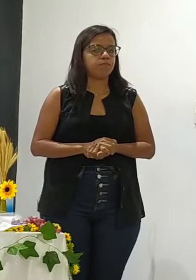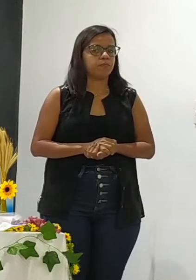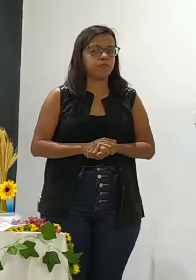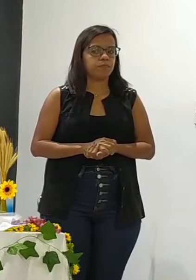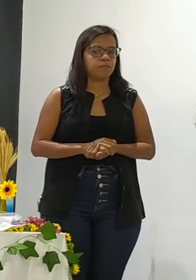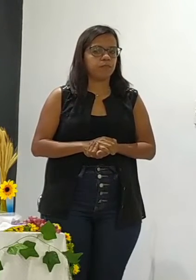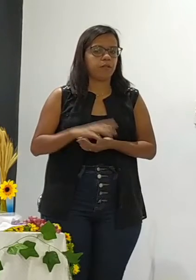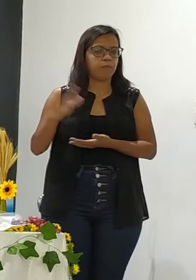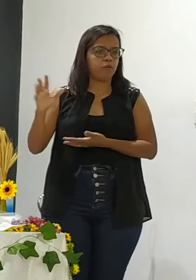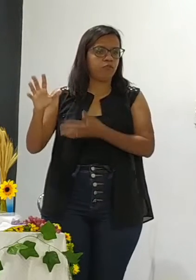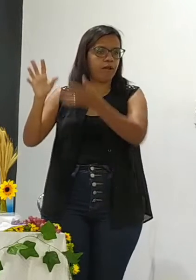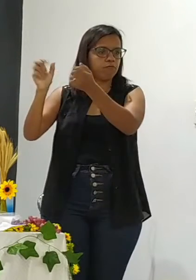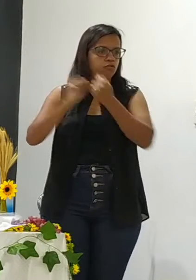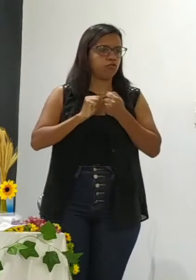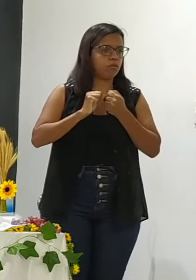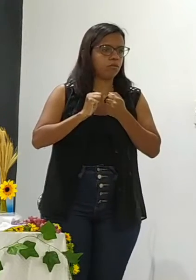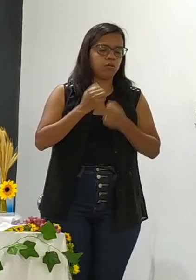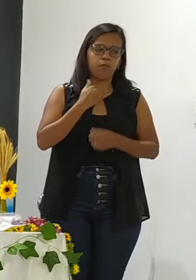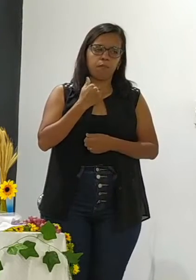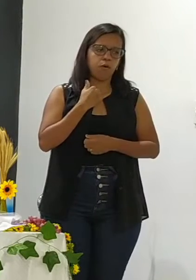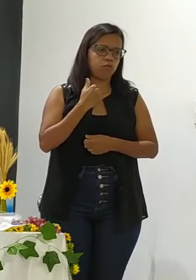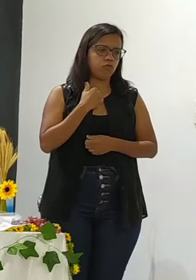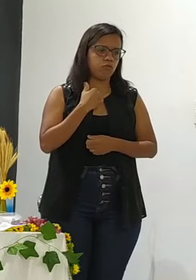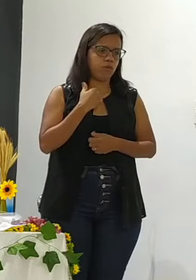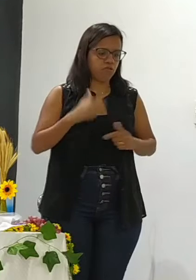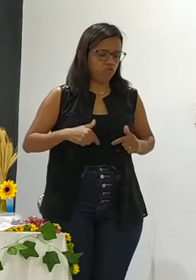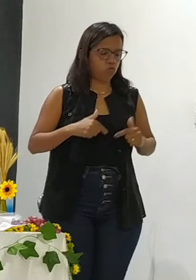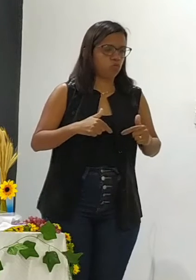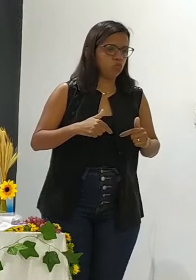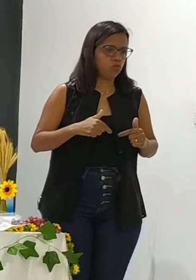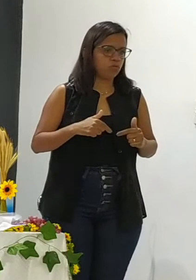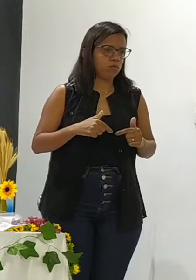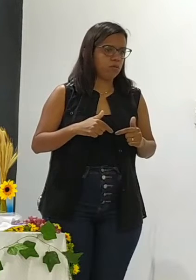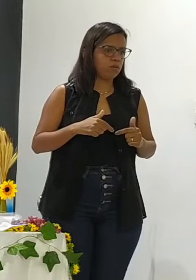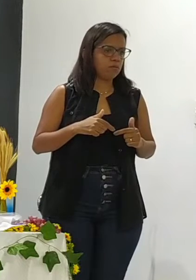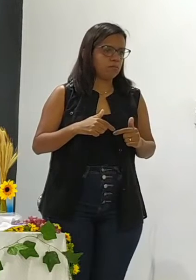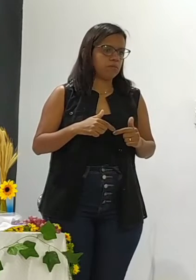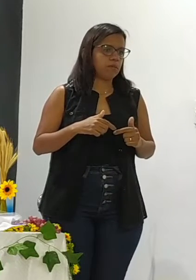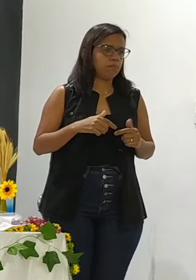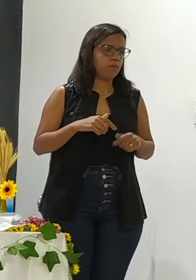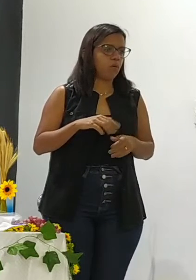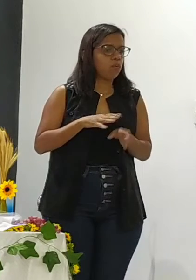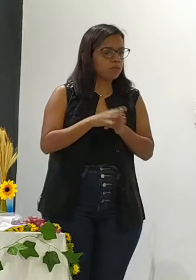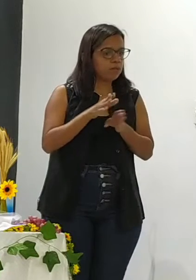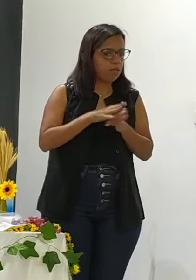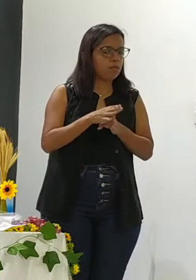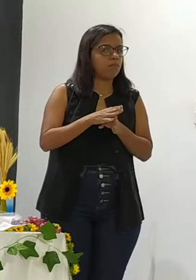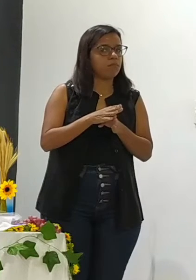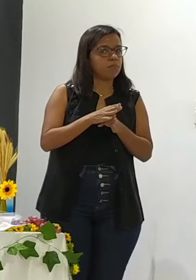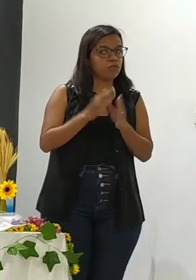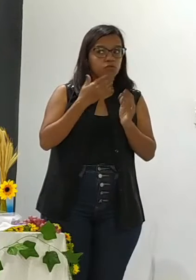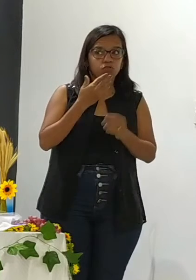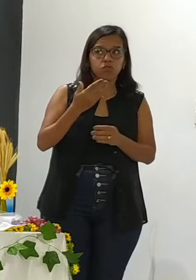depois vai lá e tira da mão de Deus. Tira da mão de Deus. Como é que é isso, irmão?